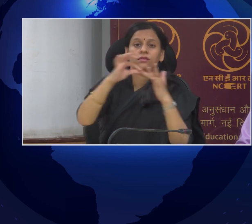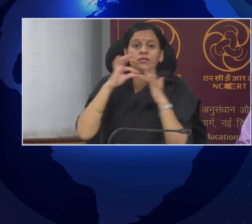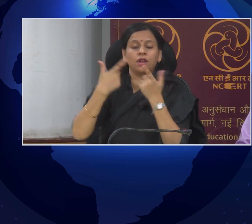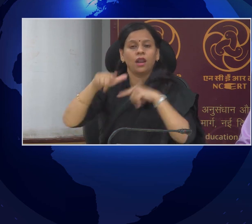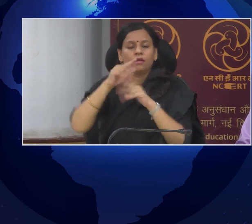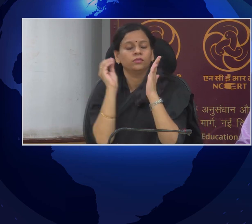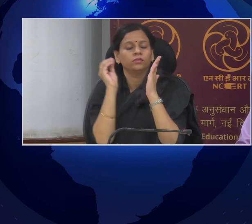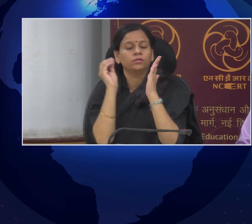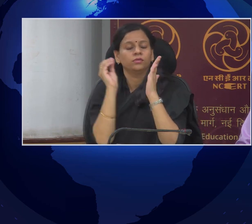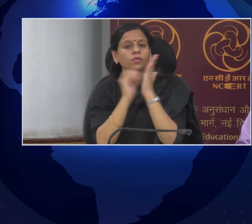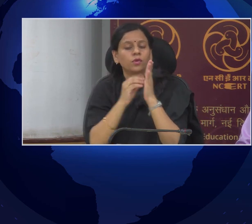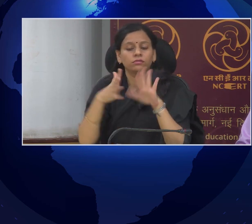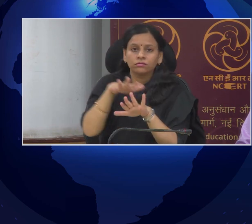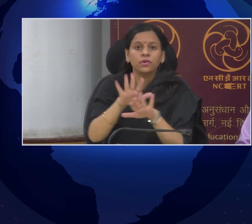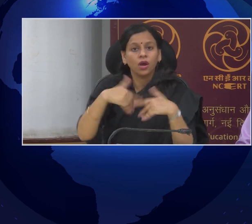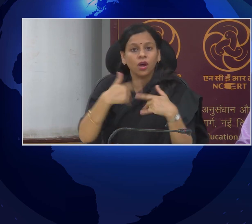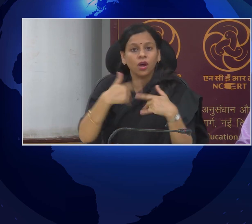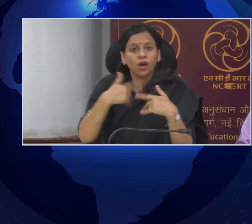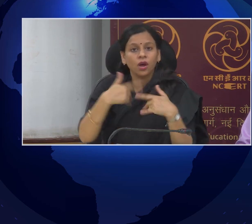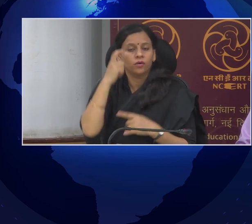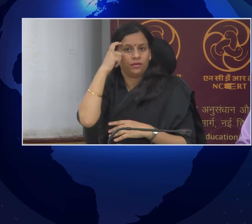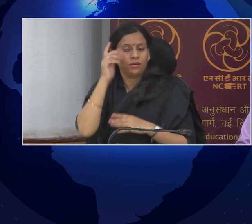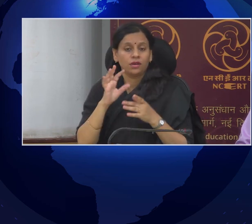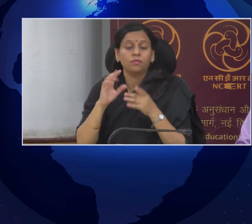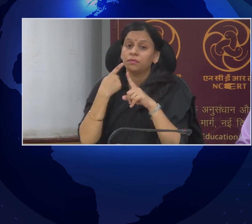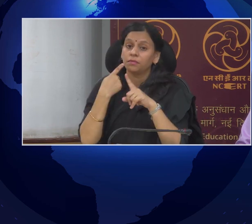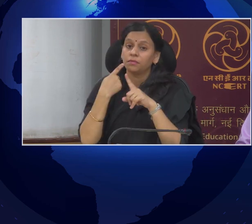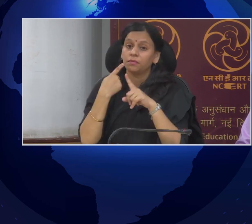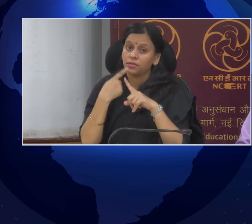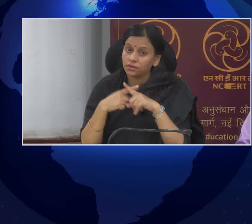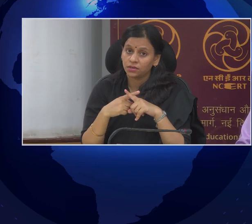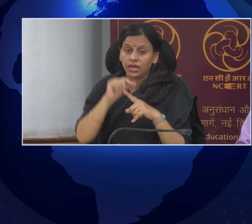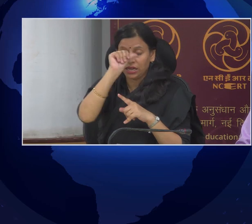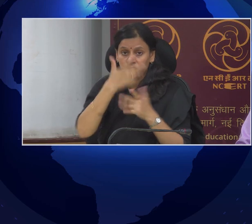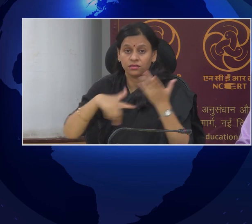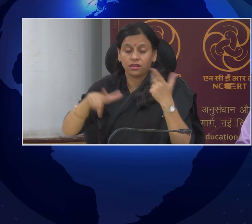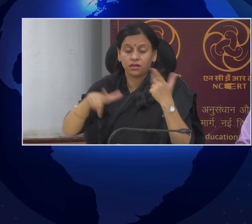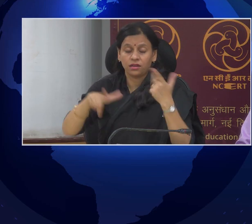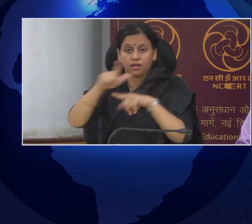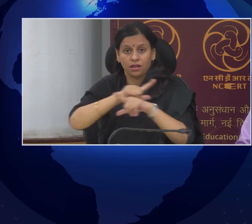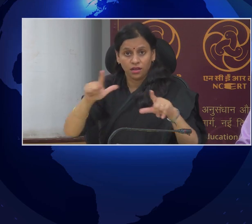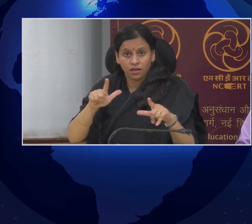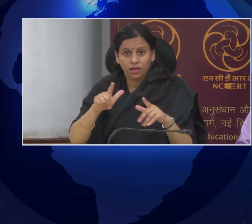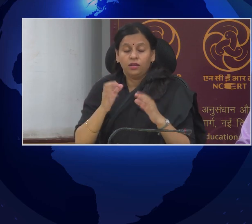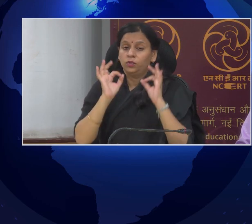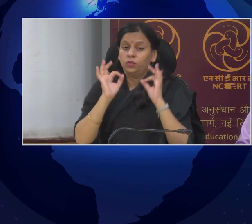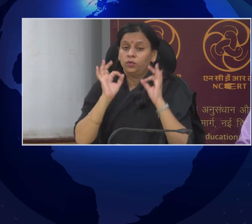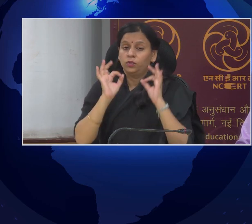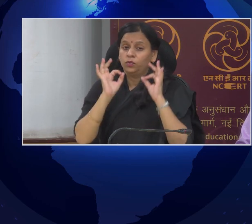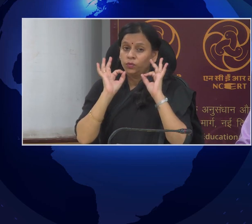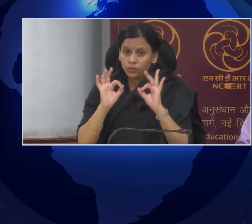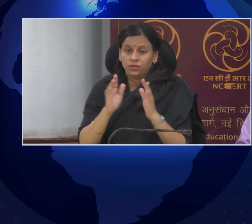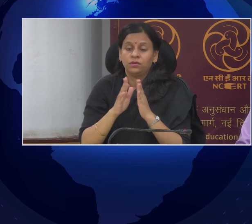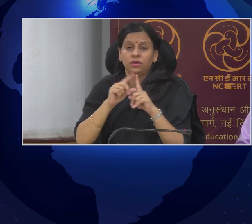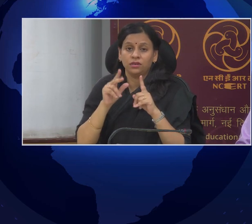लैंग्वेज के रूप में विकसित किया जा सके जी। साथ ही जो इंडियन साइन लैंग्वेज की एक डिक्शनरी भी हम लोगों